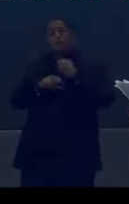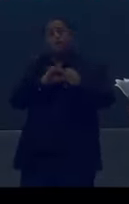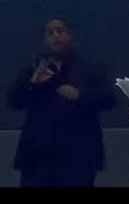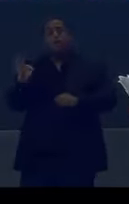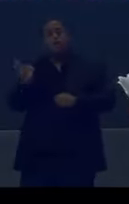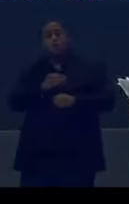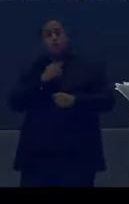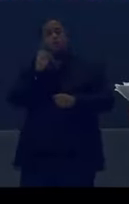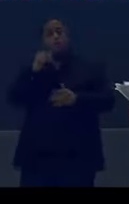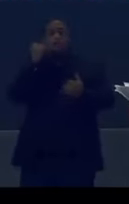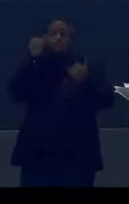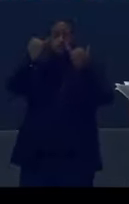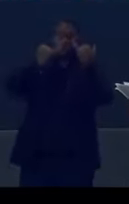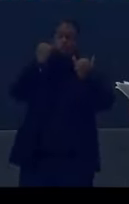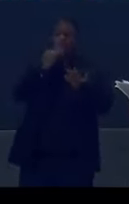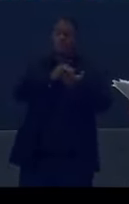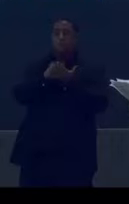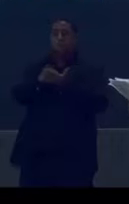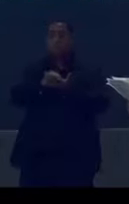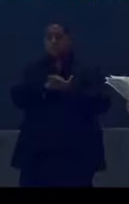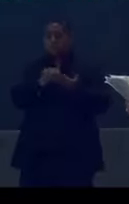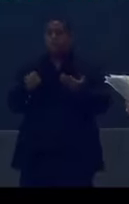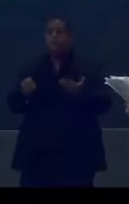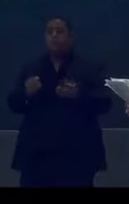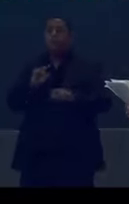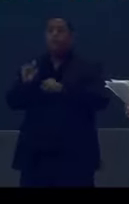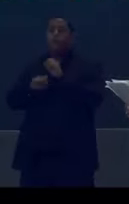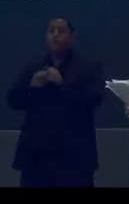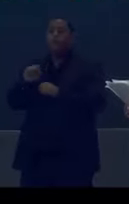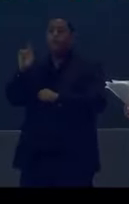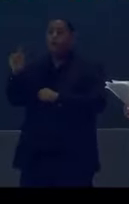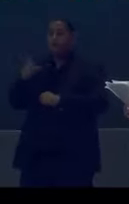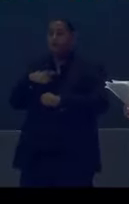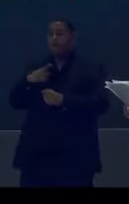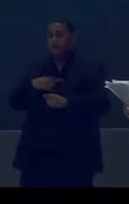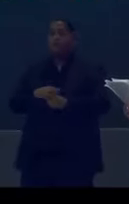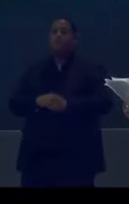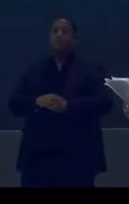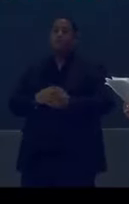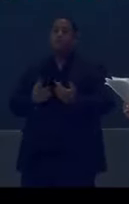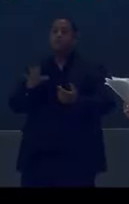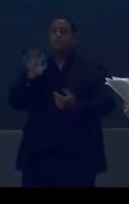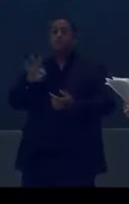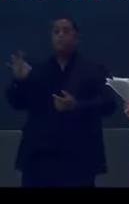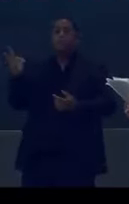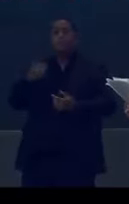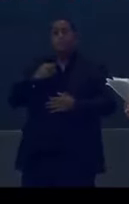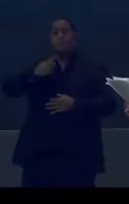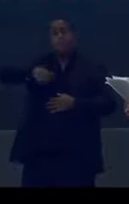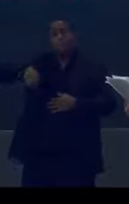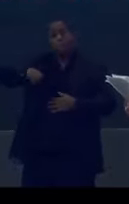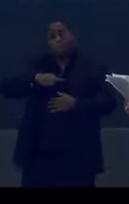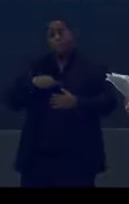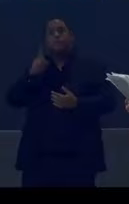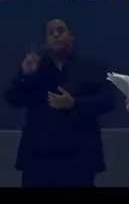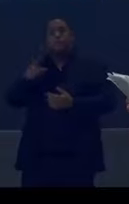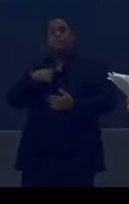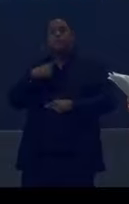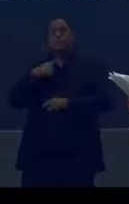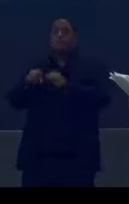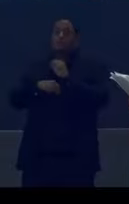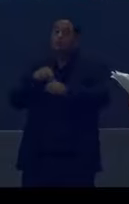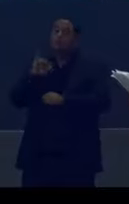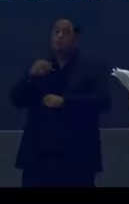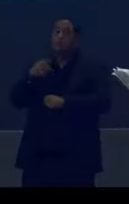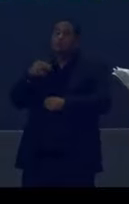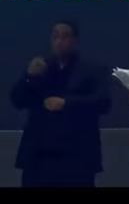de desinformação, o que torna a todos nós